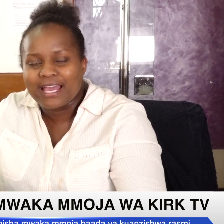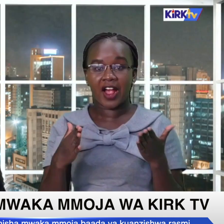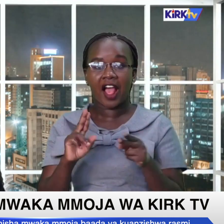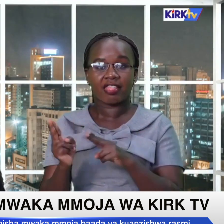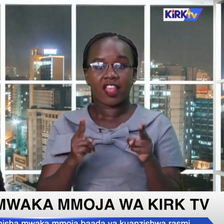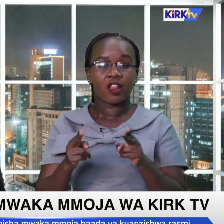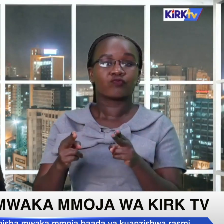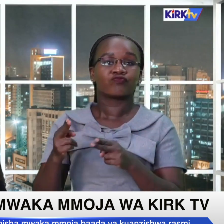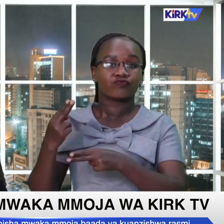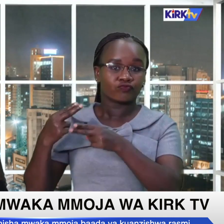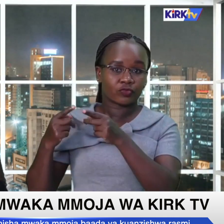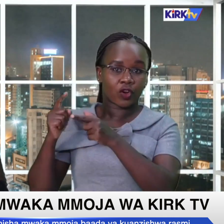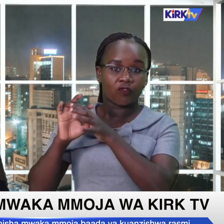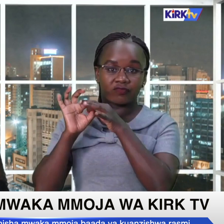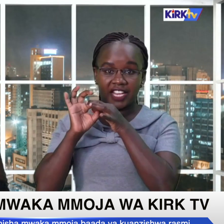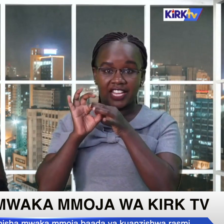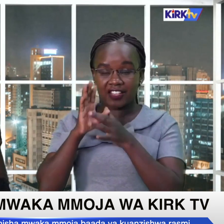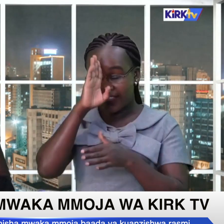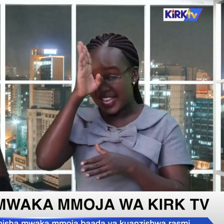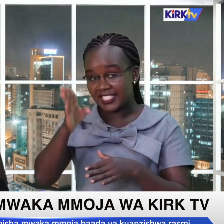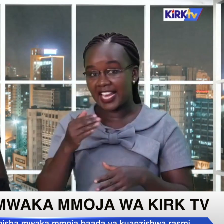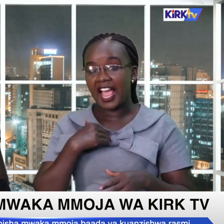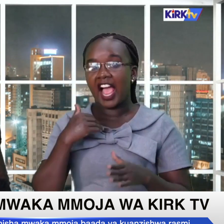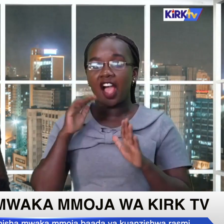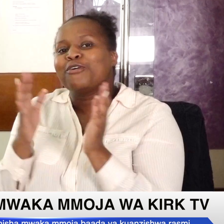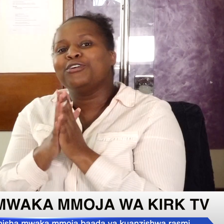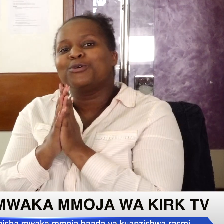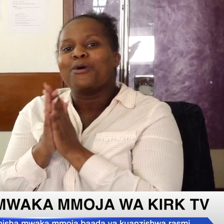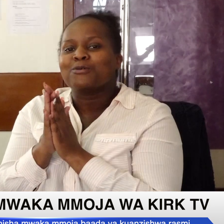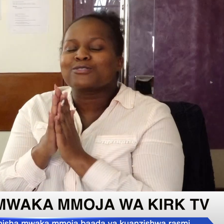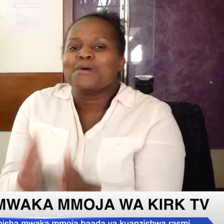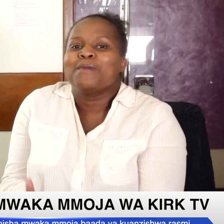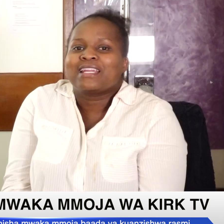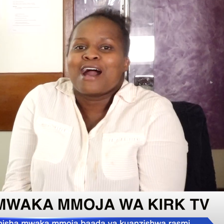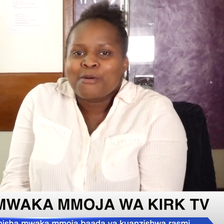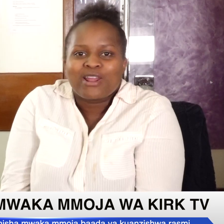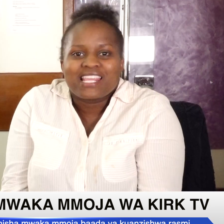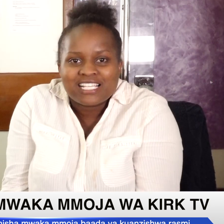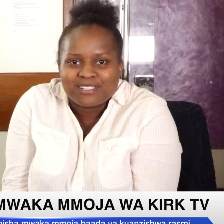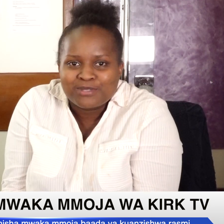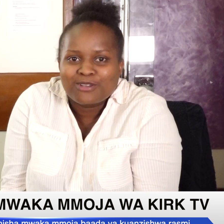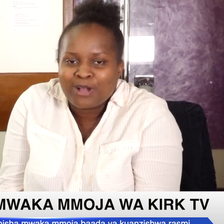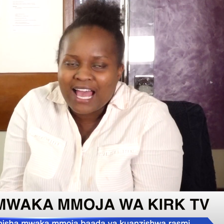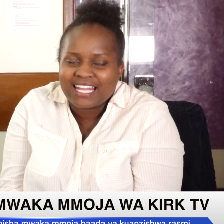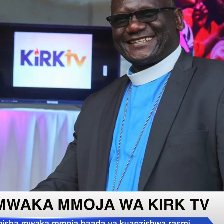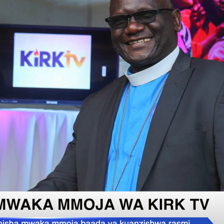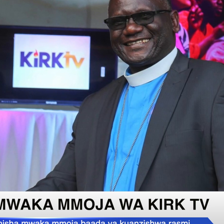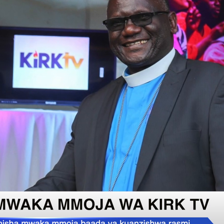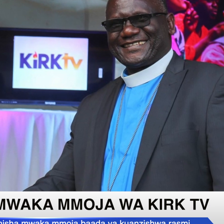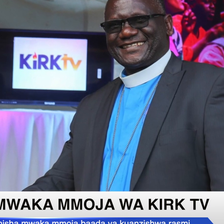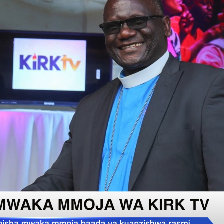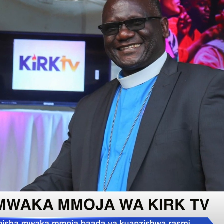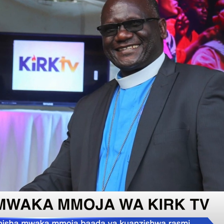hapa. Yani kidogo huwa netafsiri akifanya hivi anakugonga yamba unasoma habari. Kwa hivyo ilikuwa unasoma habari kama mwanajeshi msigongani. Hata